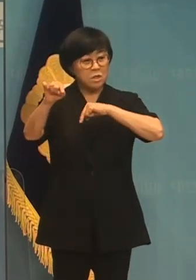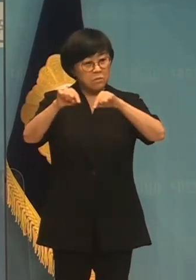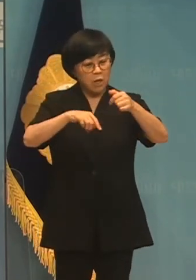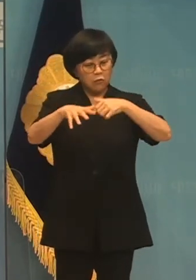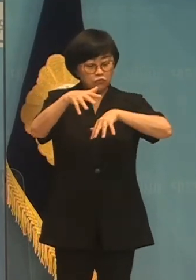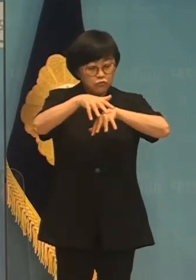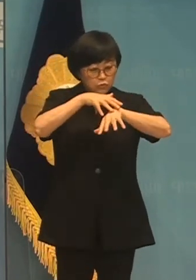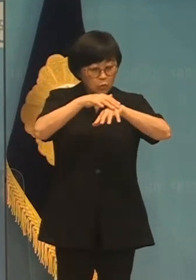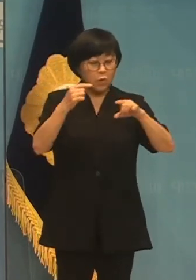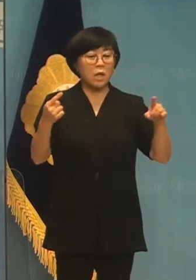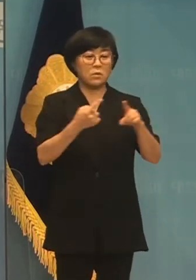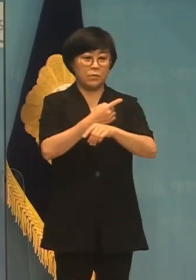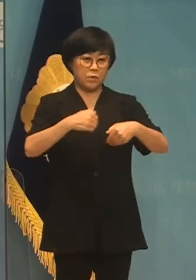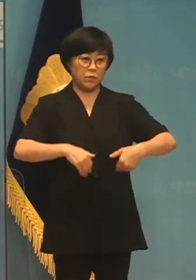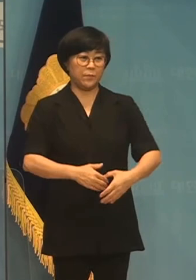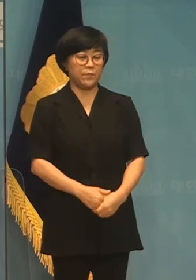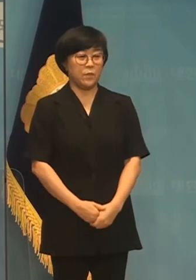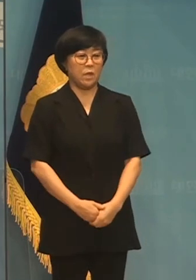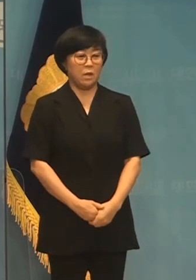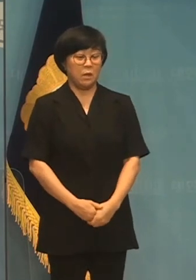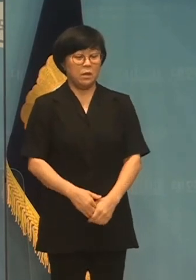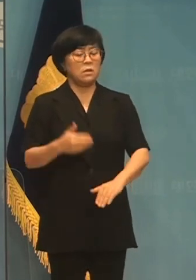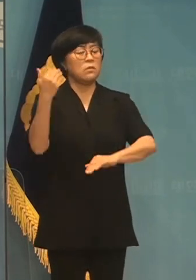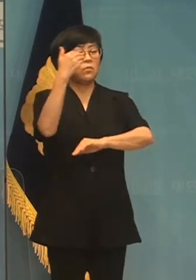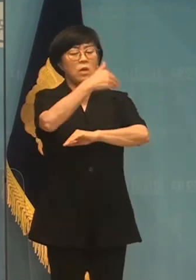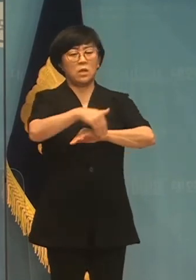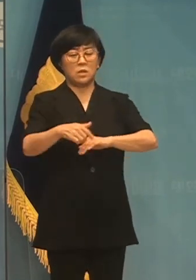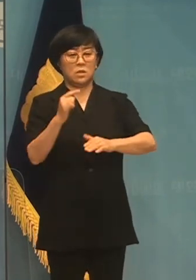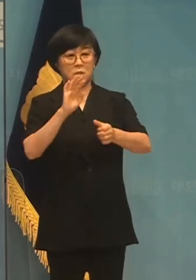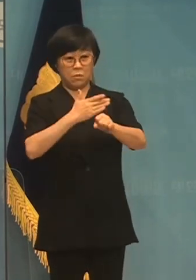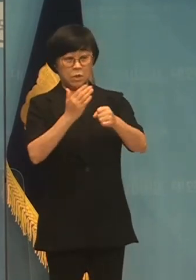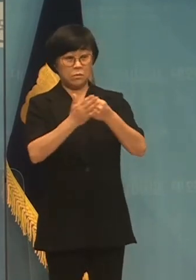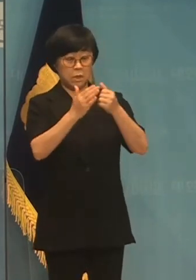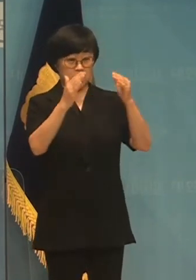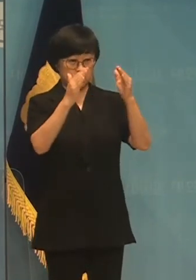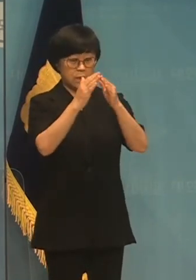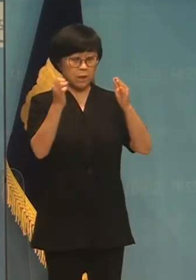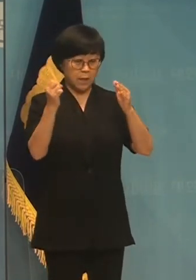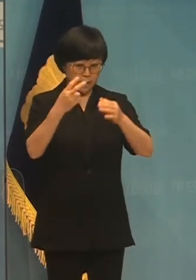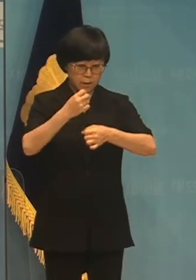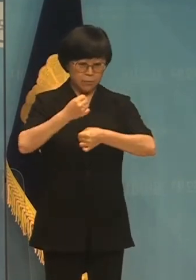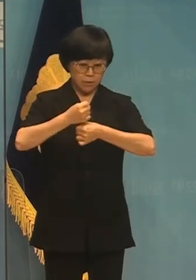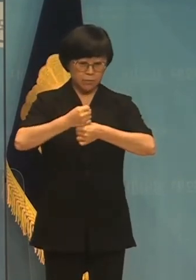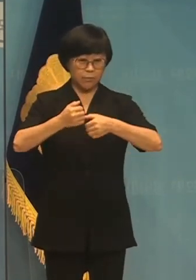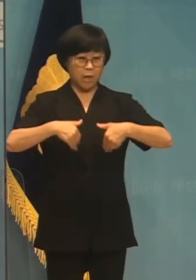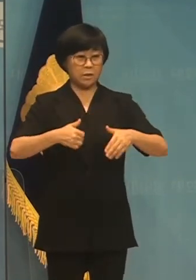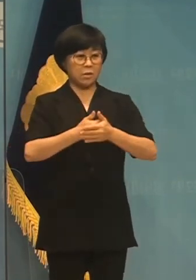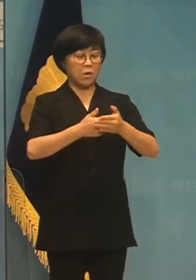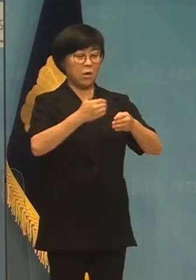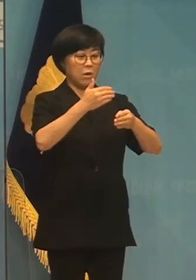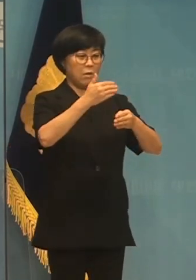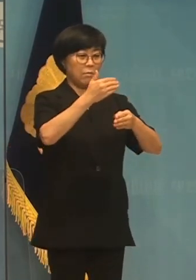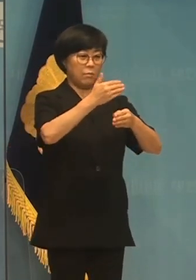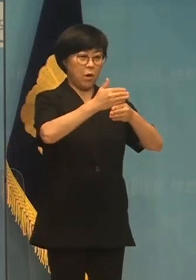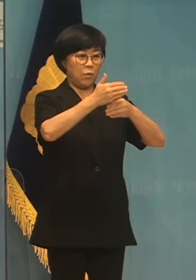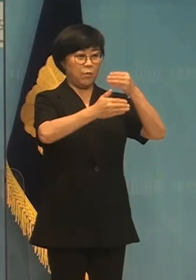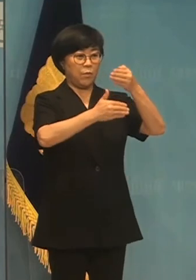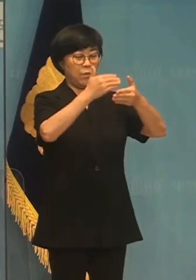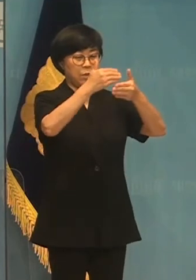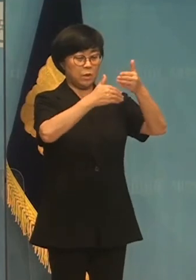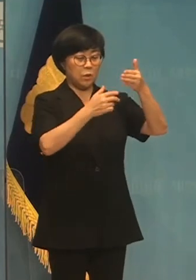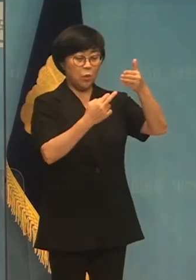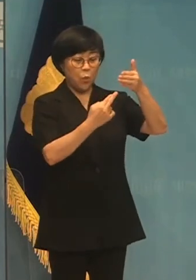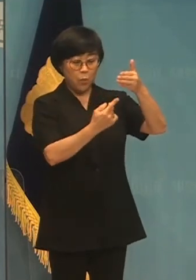것입니다. 설계도가 잘못됐으면 집을 다시 지어야지 벽돌 한두